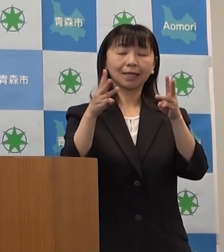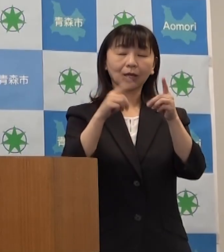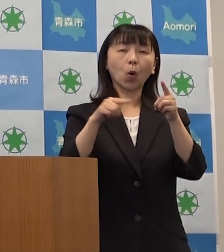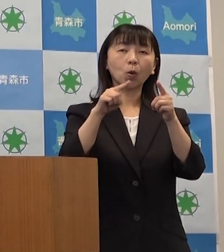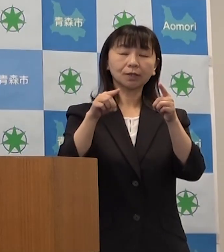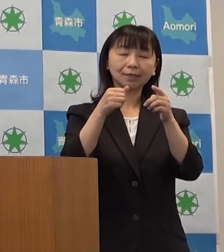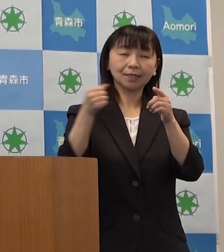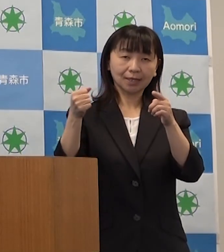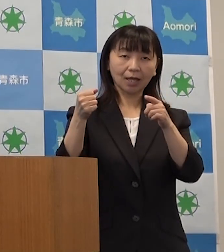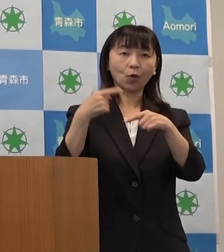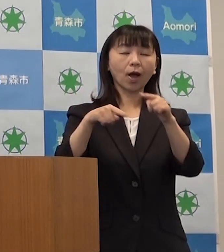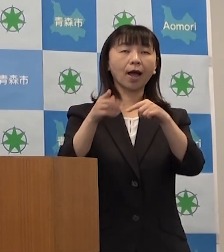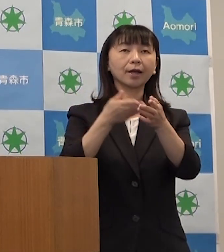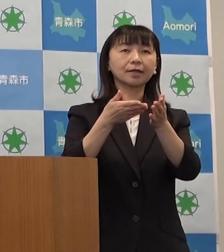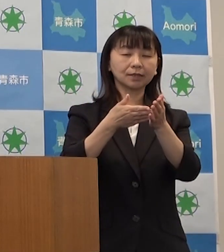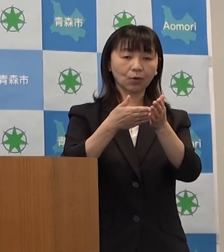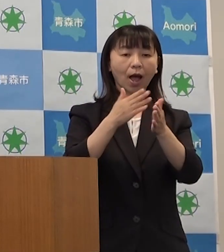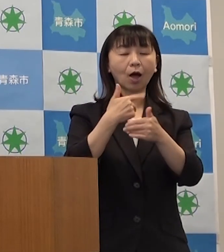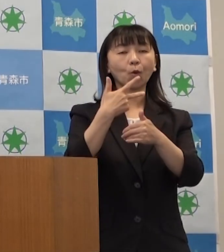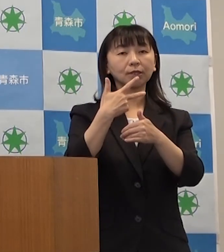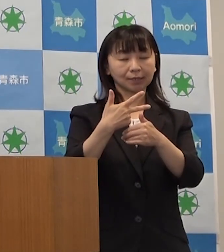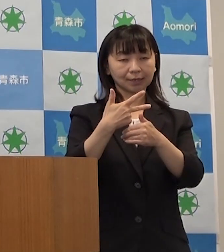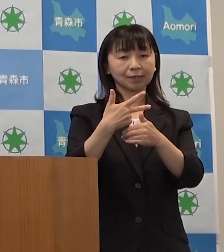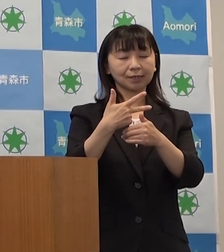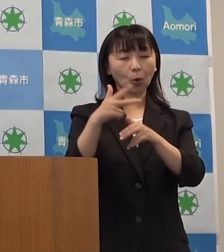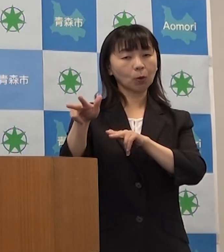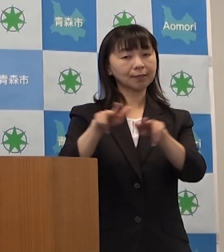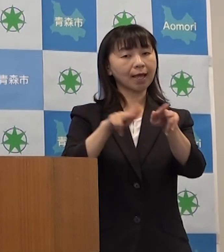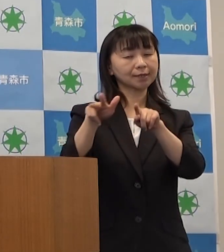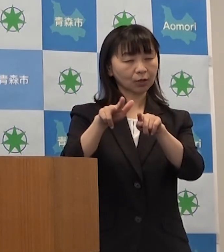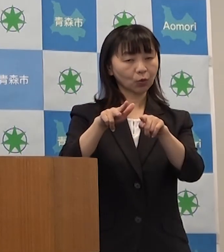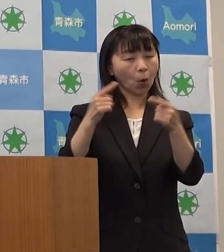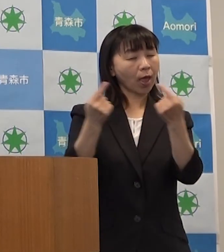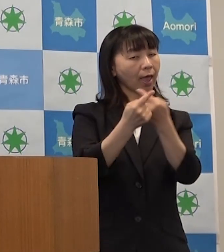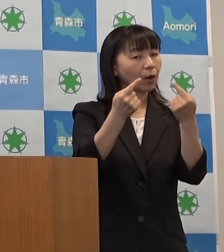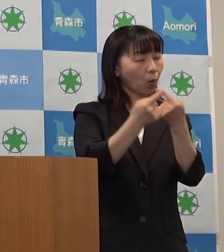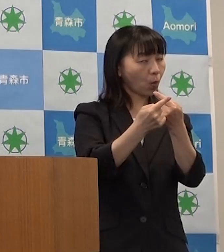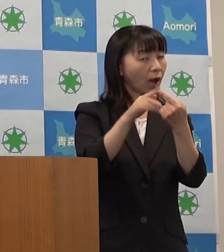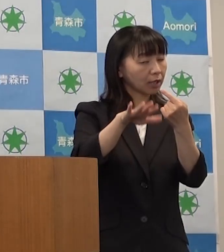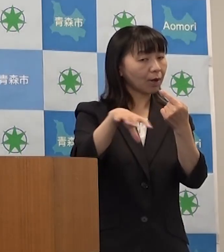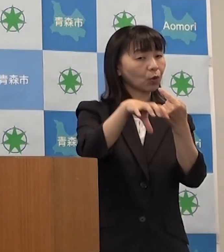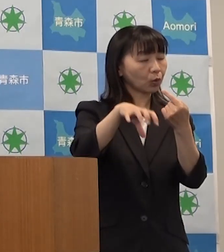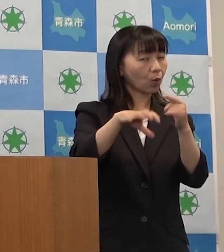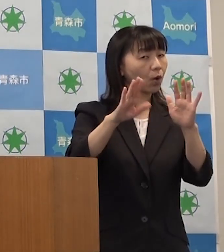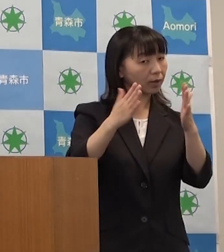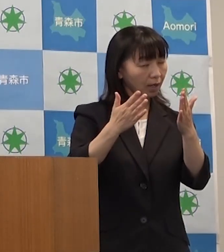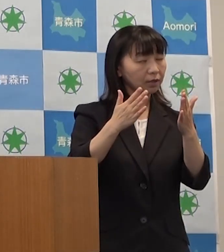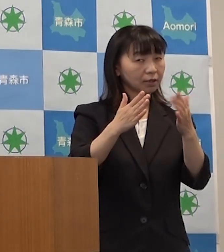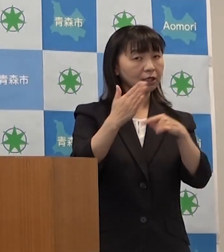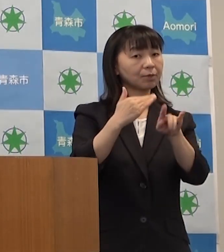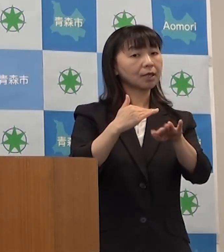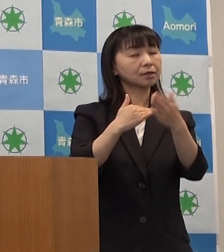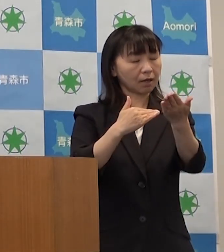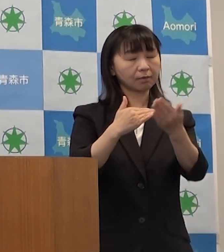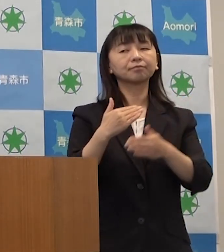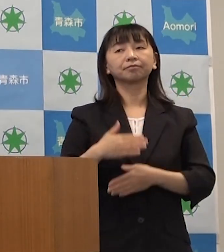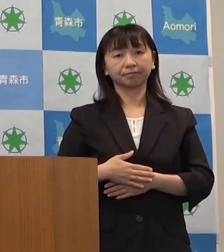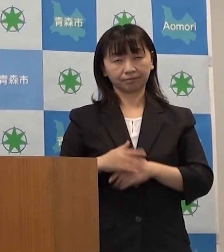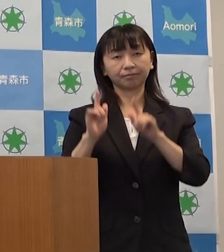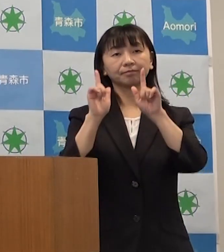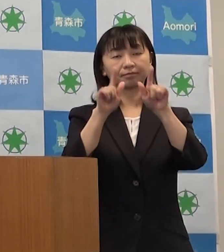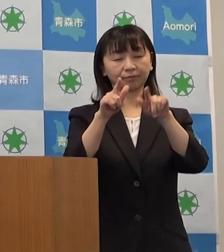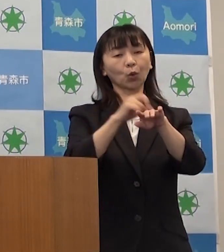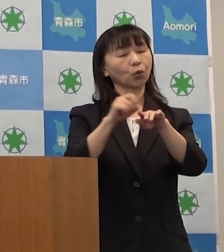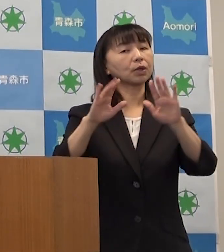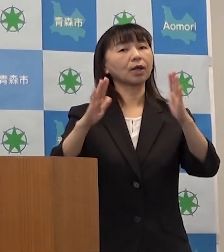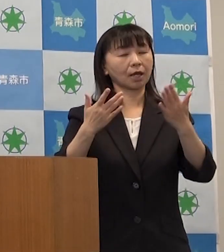その市の施策とかで何か変更が必要だなみたいな部分は今のところは特にな さそうな、はい、はい、特にはないと思